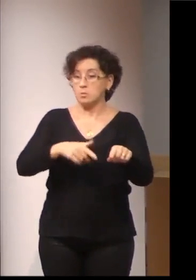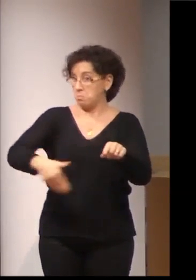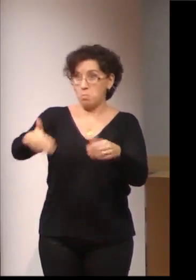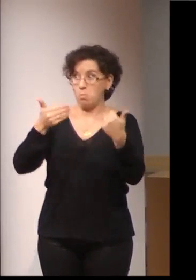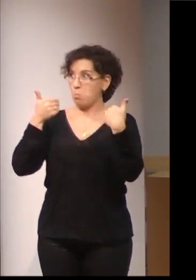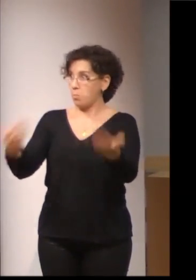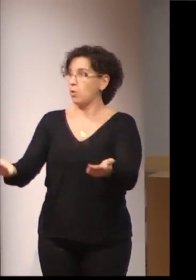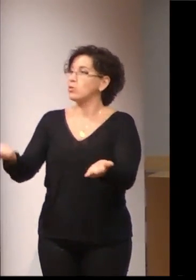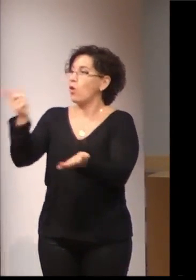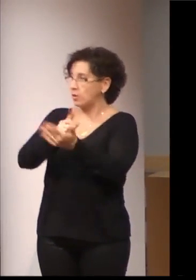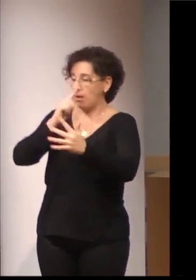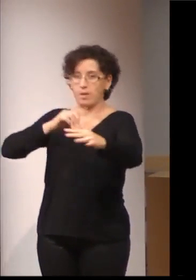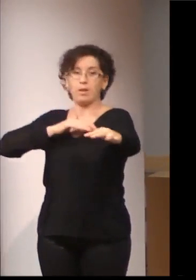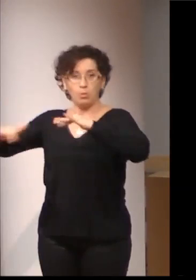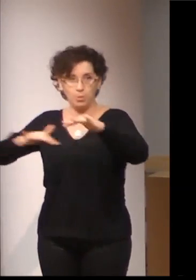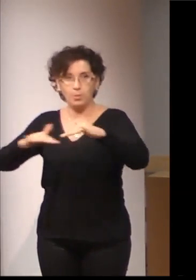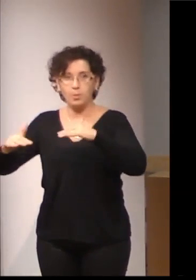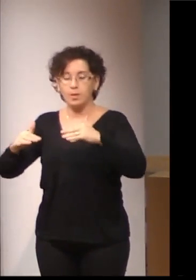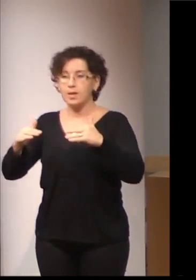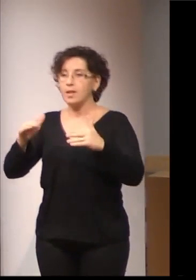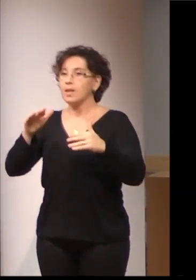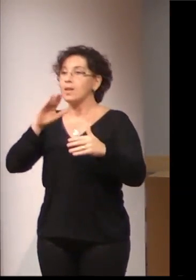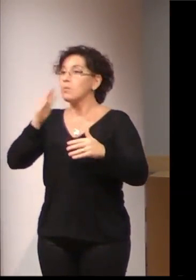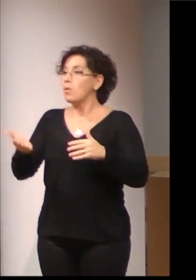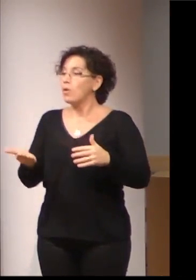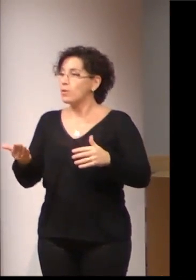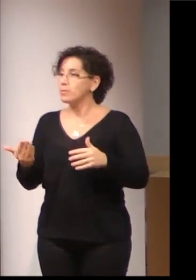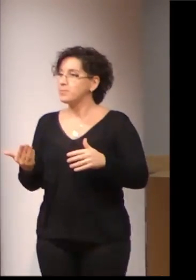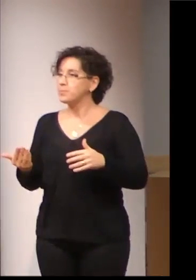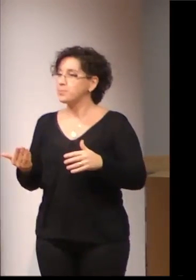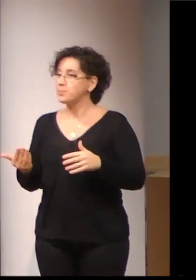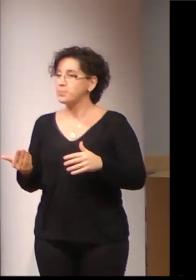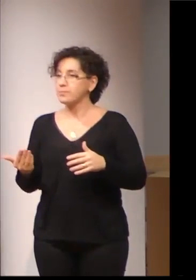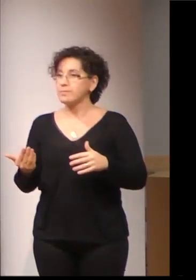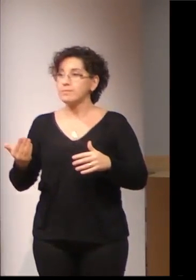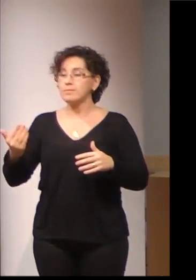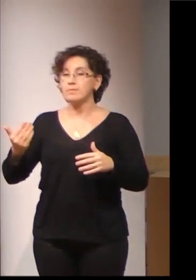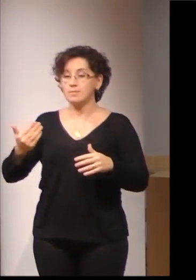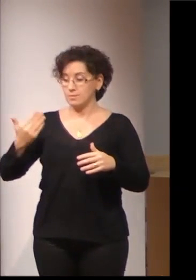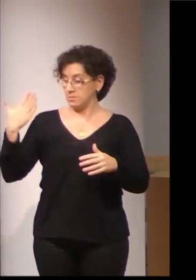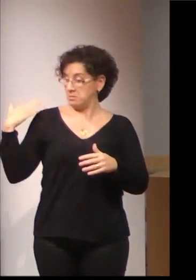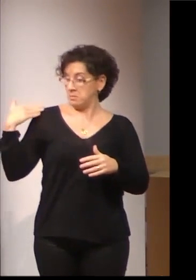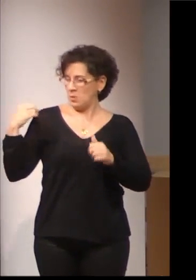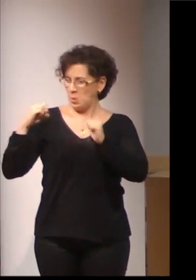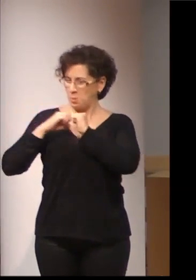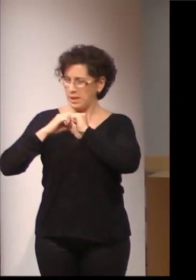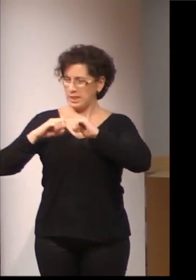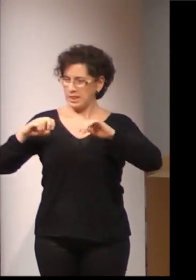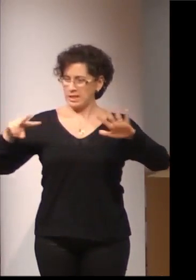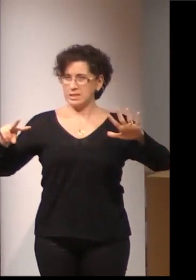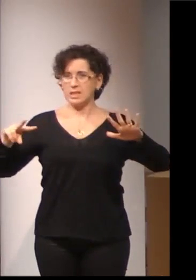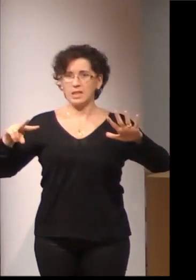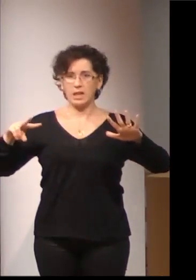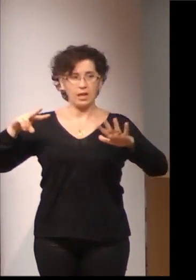prontamente porque gracias a... Uy, no lo veo ni yo. Estoy viendo la pantalla. El pasado 27, si no recuerdo mal, de